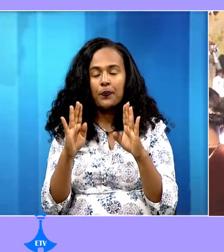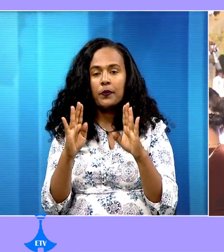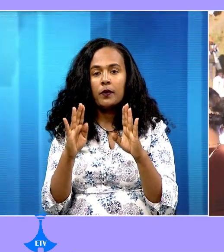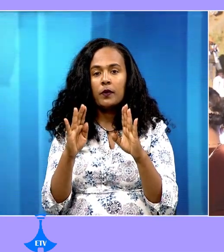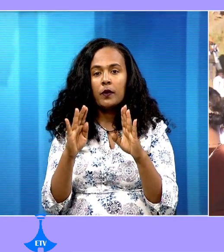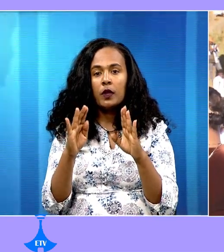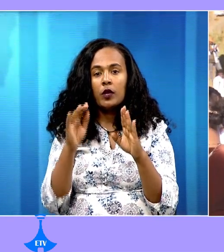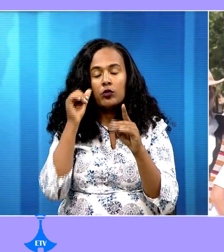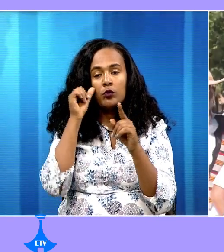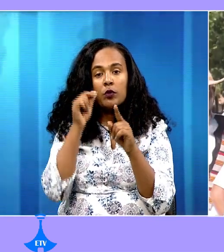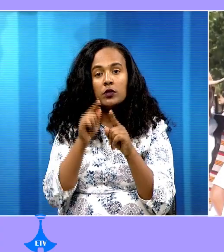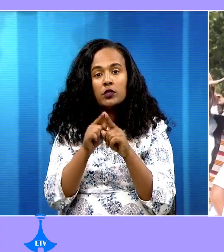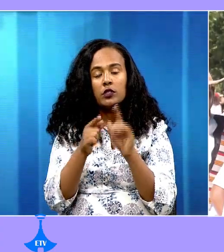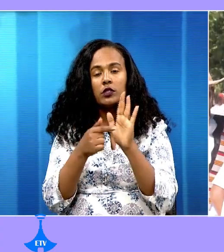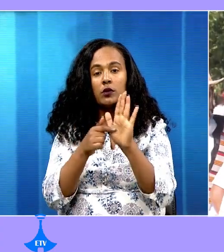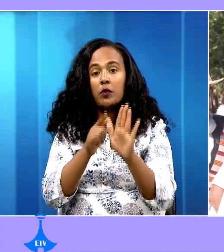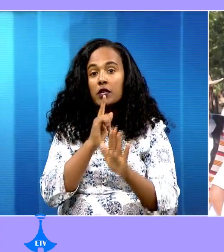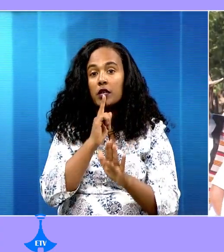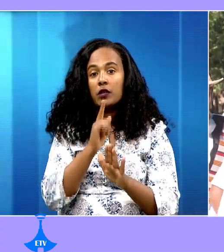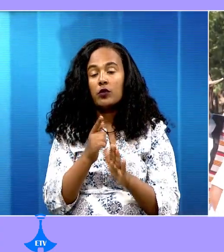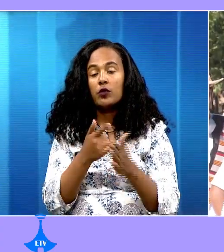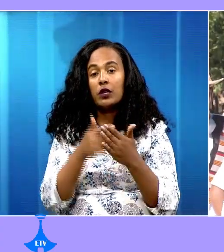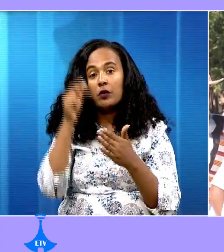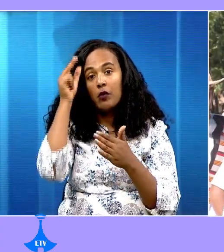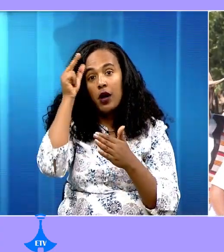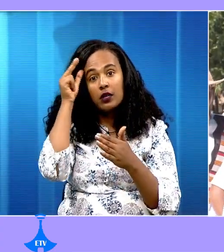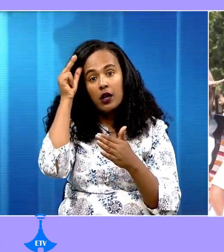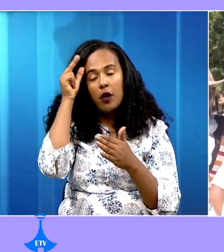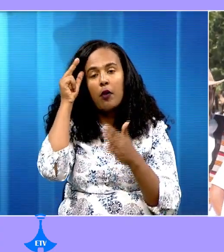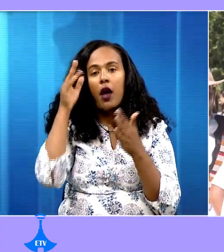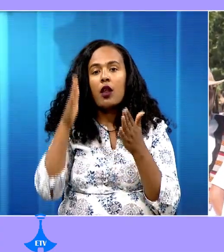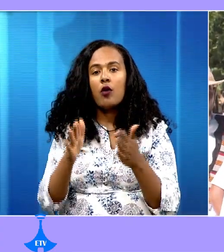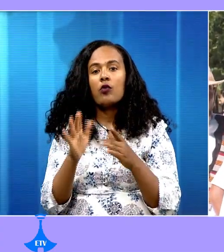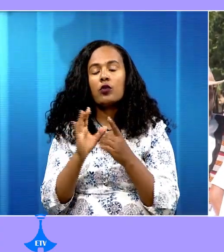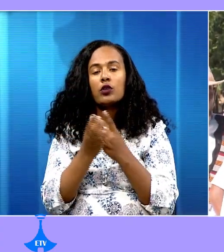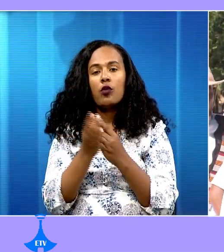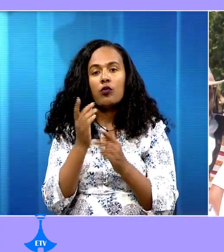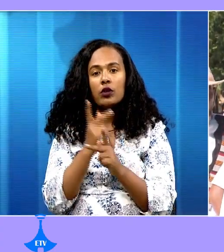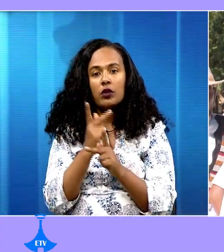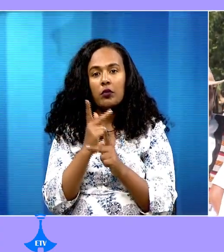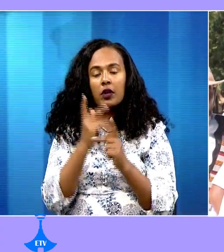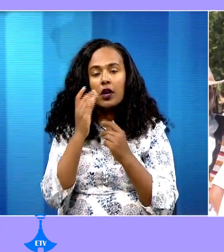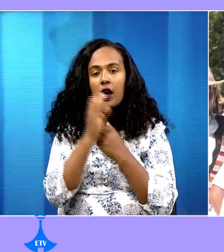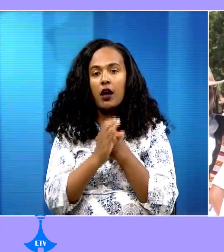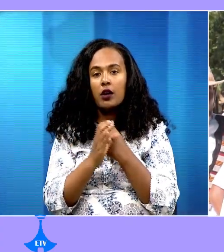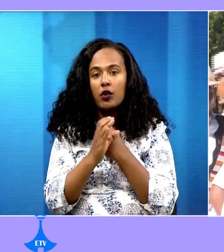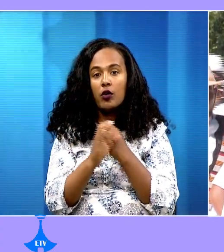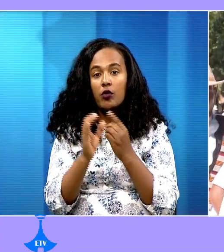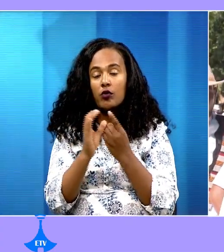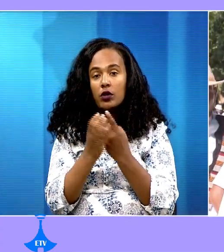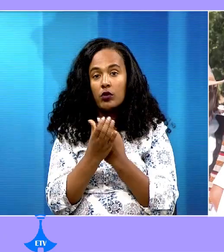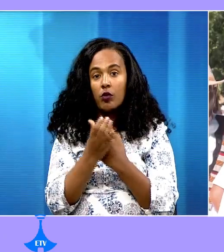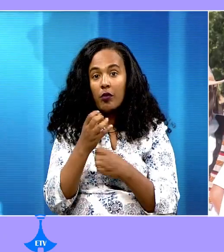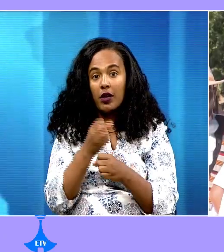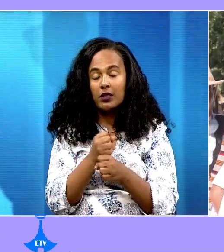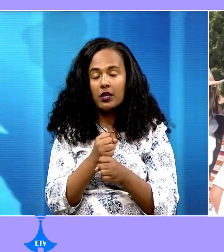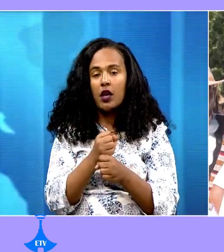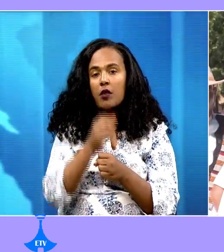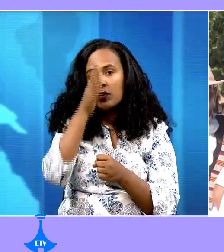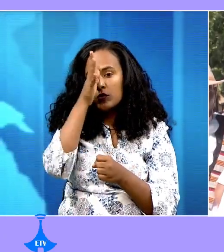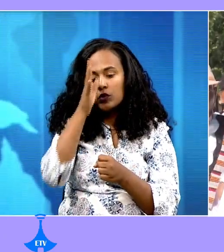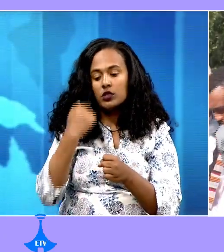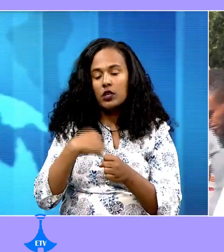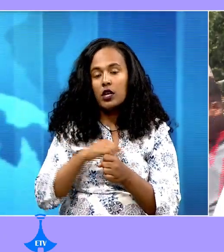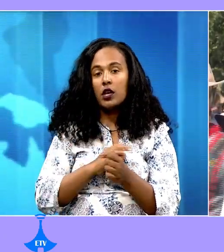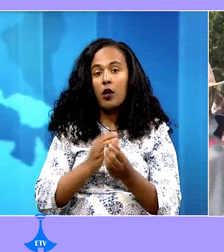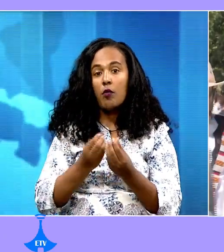ወንድማውነት የሚንጸባረቅ በዓል ነው። ወጣቱ ባህልና ባህላዊ እሴቱን በጠበቀና ሀገራዊ መልኩን በያዘ መልኩ አባቶቻችን ለእኛ ባወረሱ